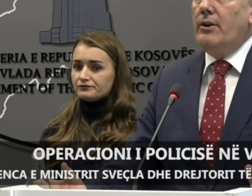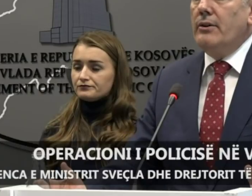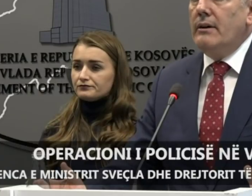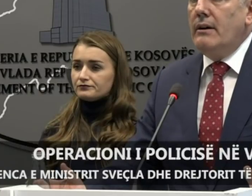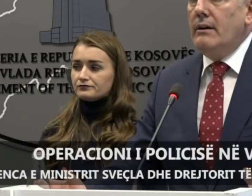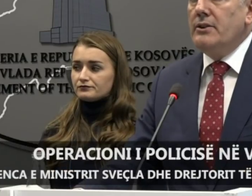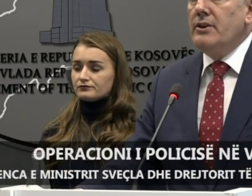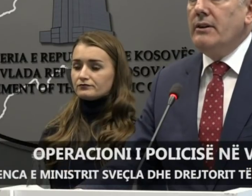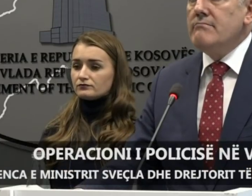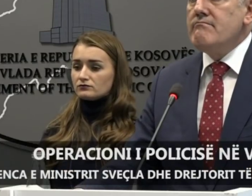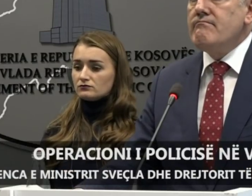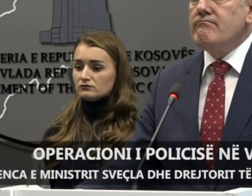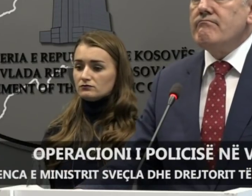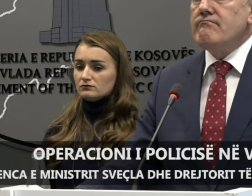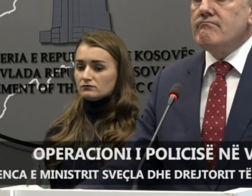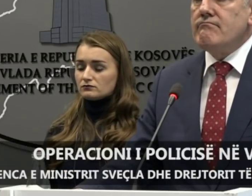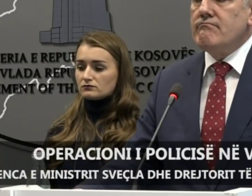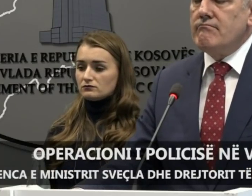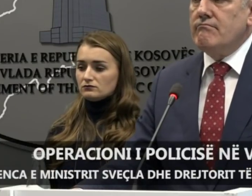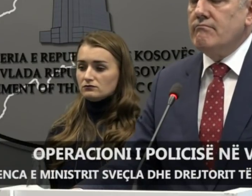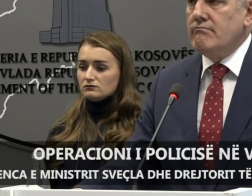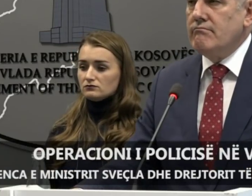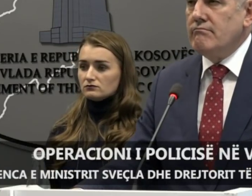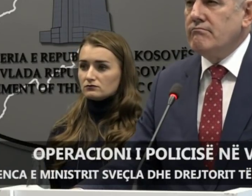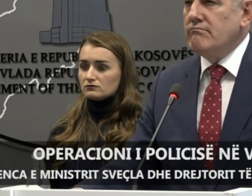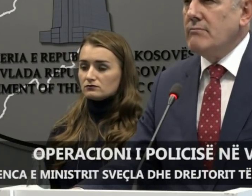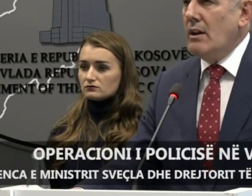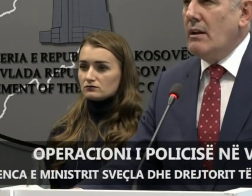Ai ka thonë një,